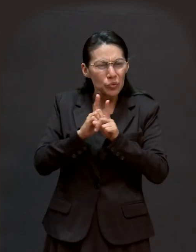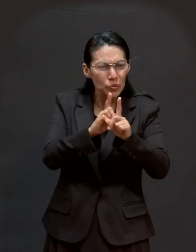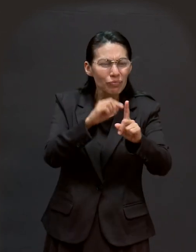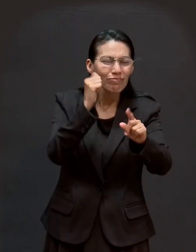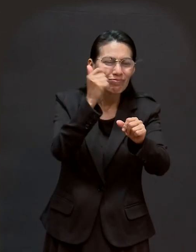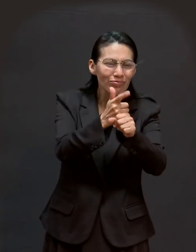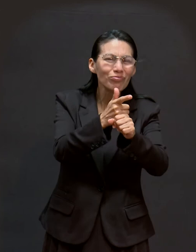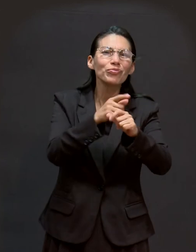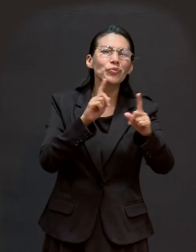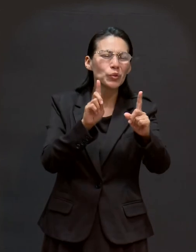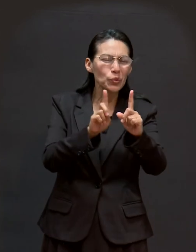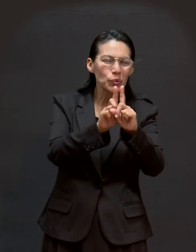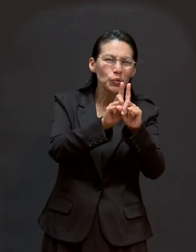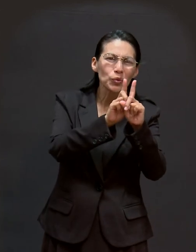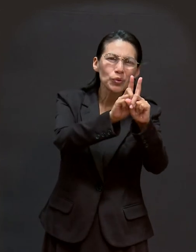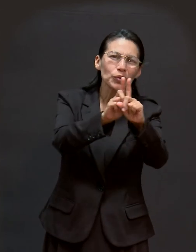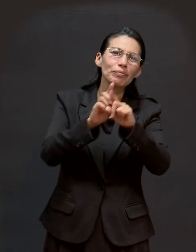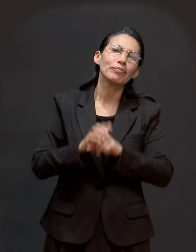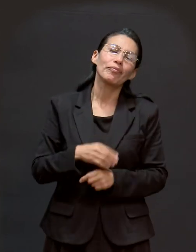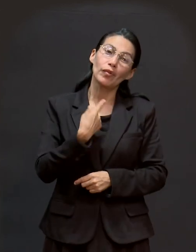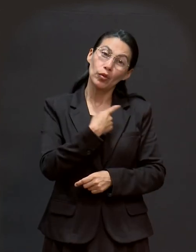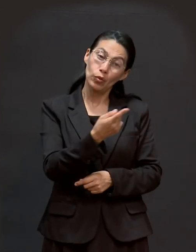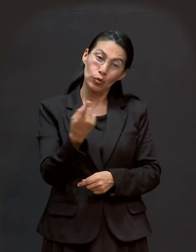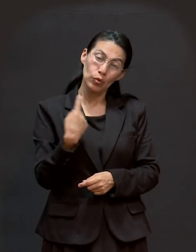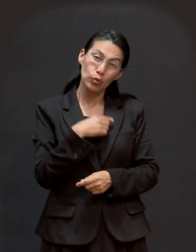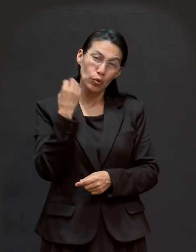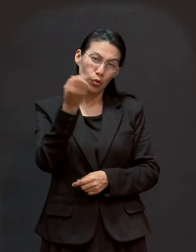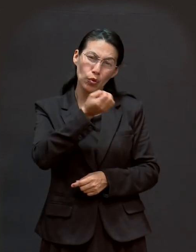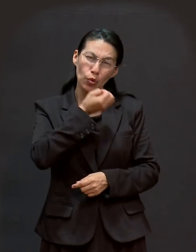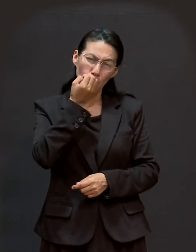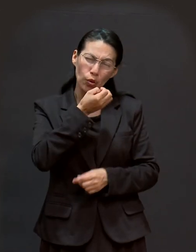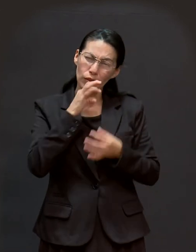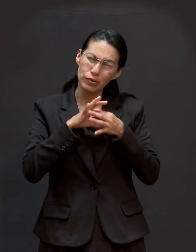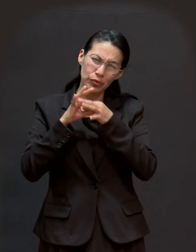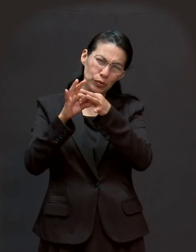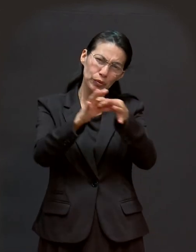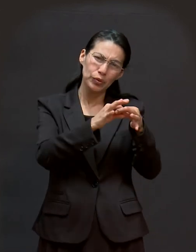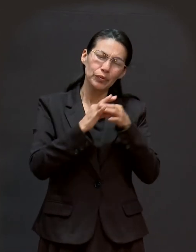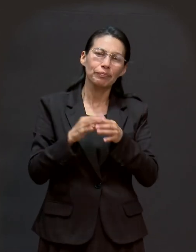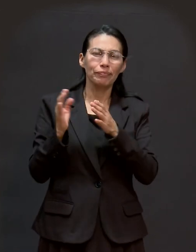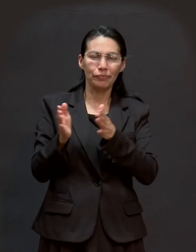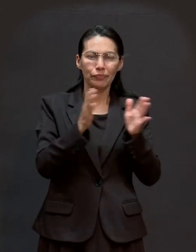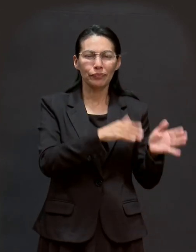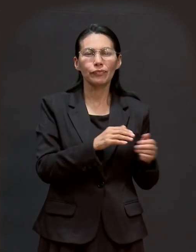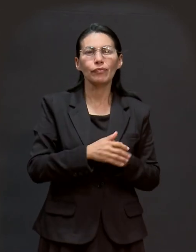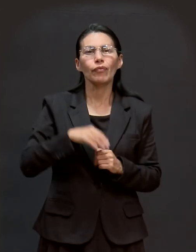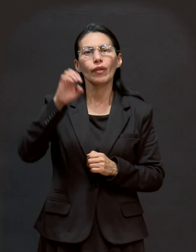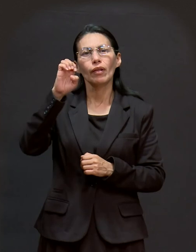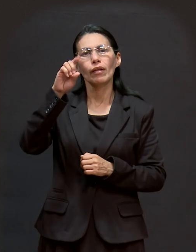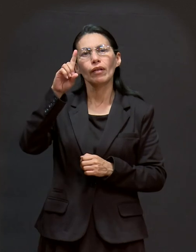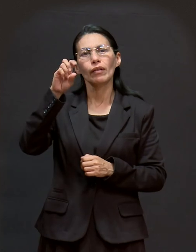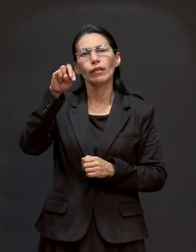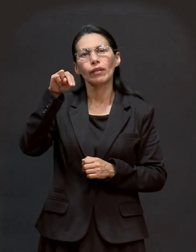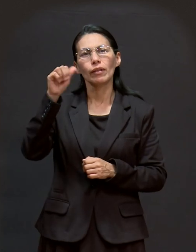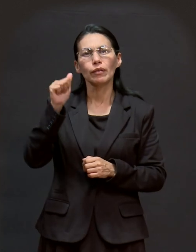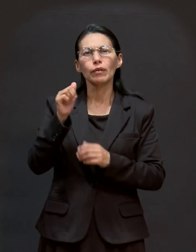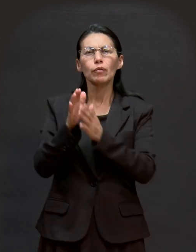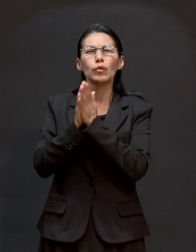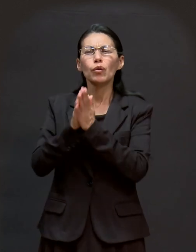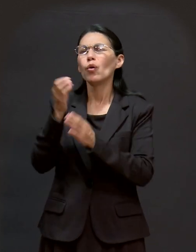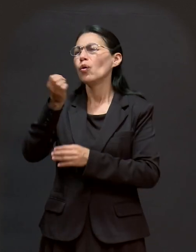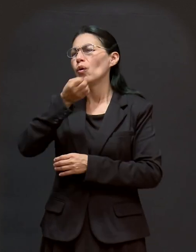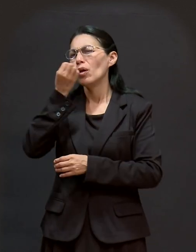hay al señor te encontrarme y estaremos orando por ti eln a gonzález favor de orar por el señor josé luís del